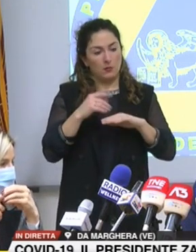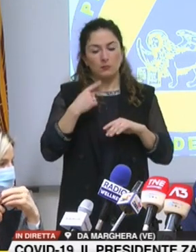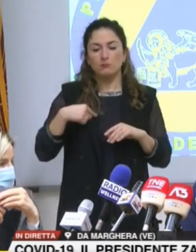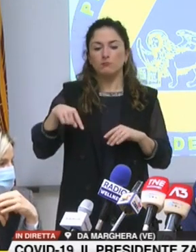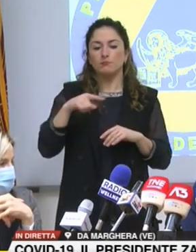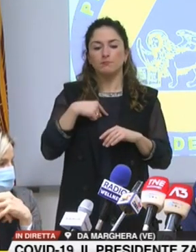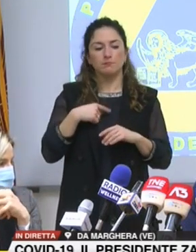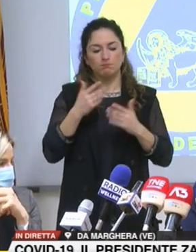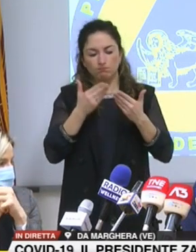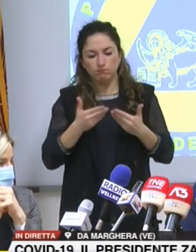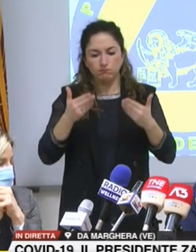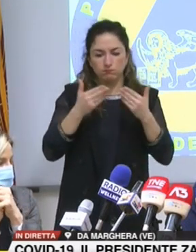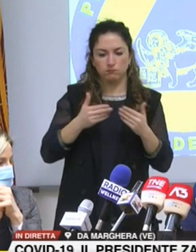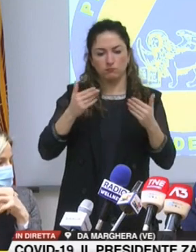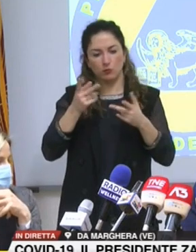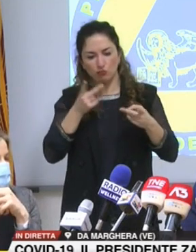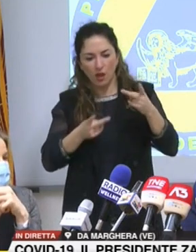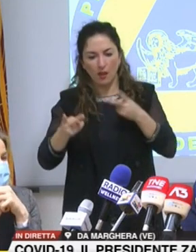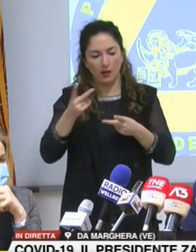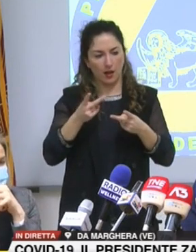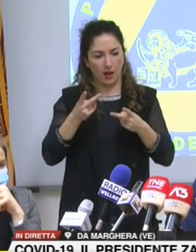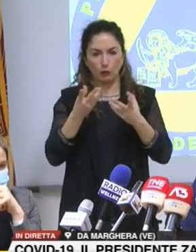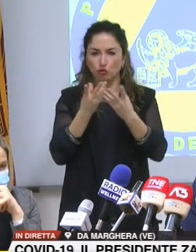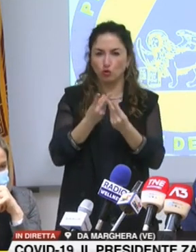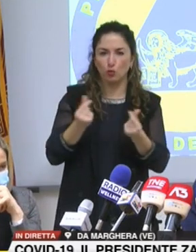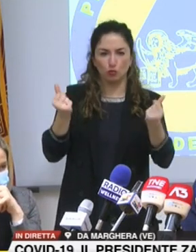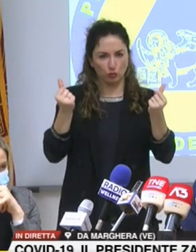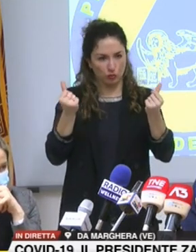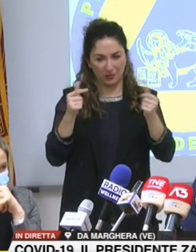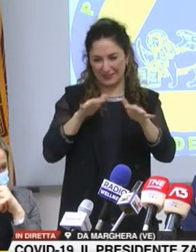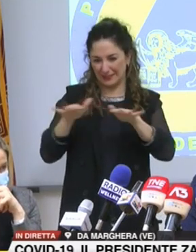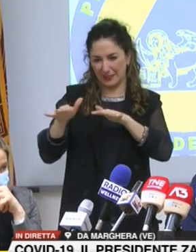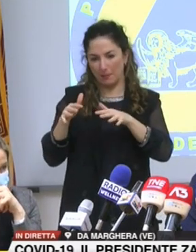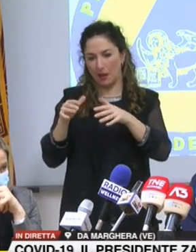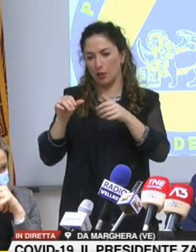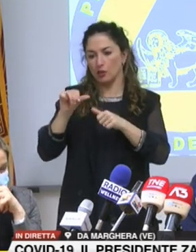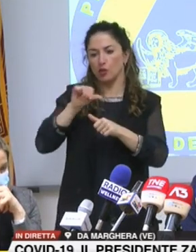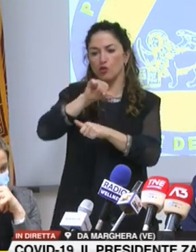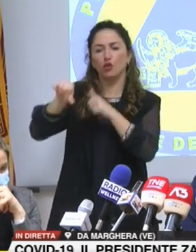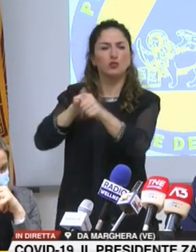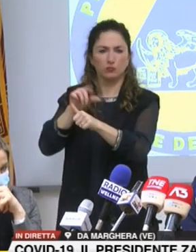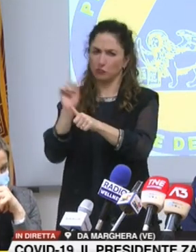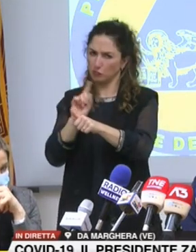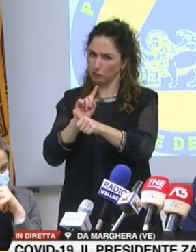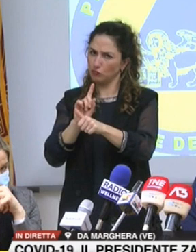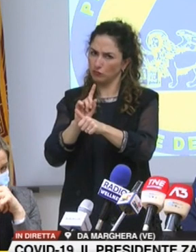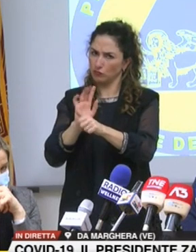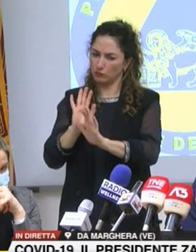il Presidente, qualche soluzione digitale che non sostituisca questo sistema, che è valido e che ci ha